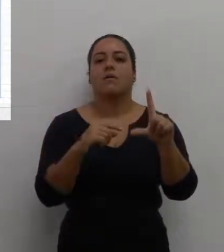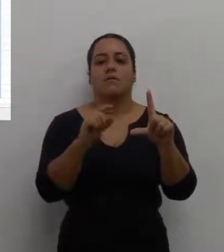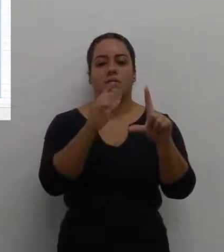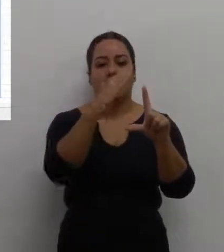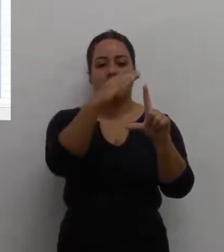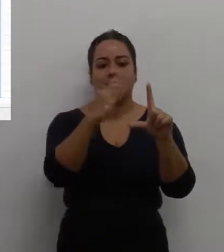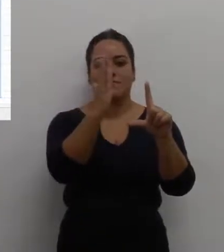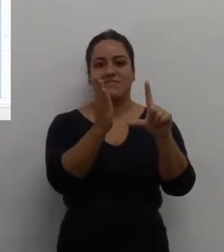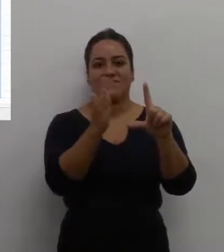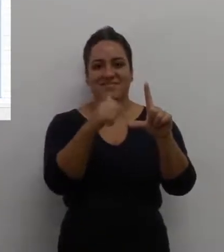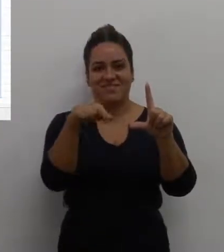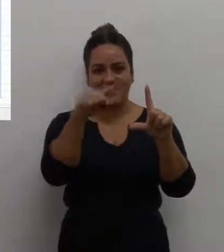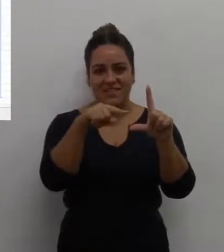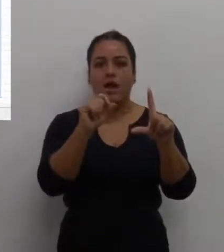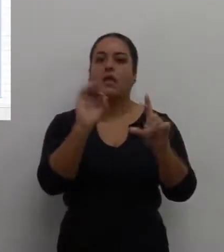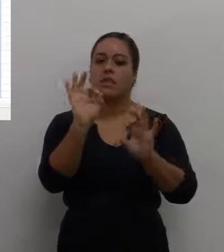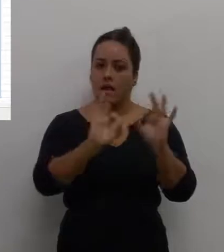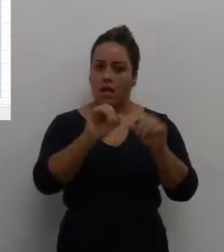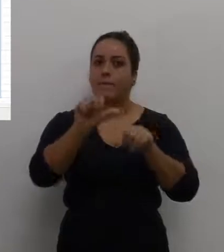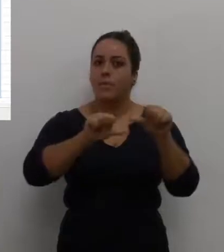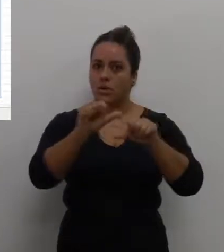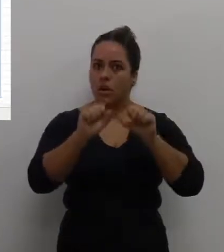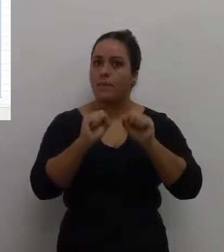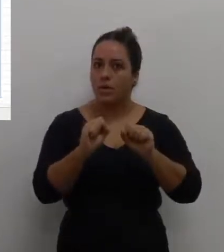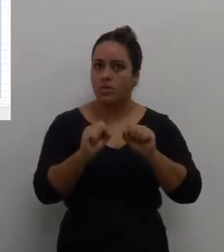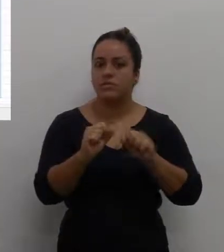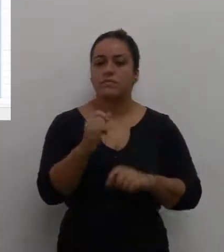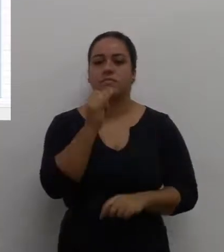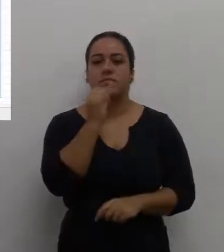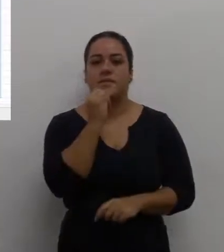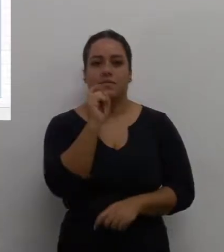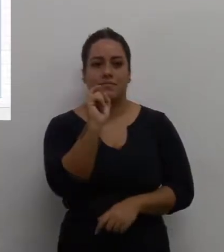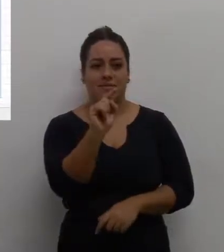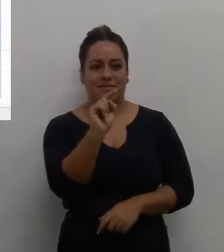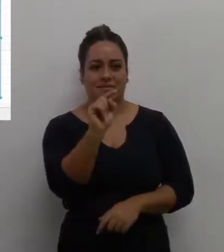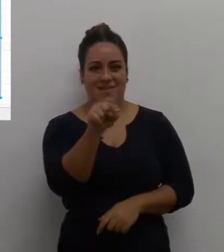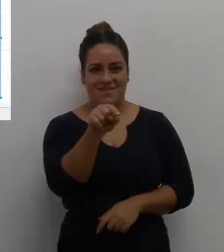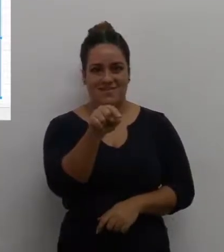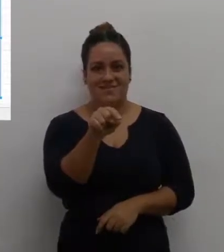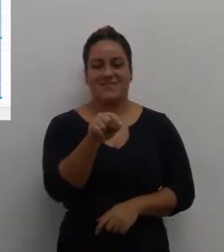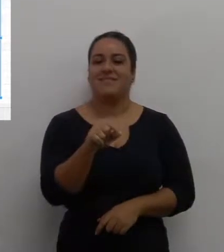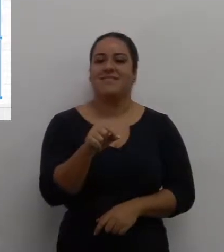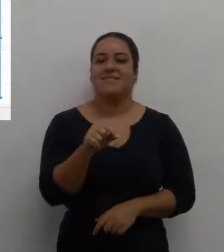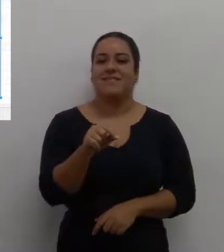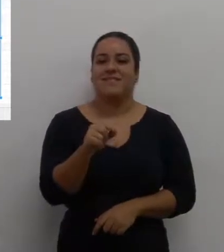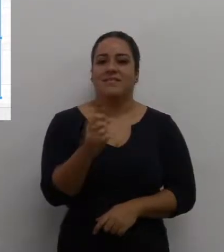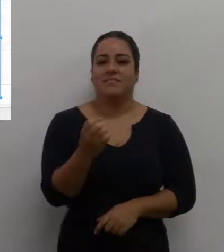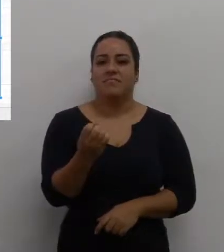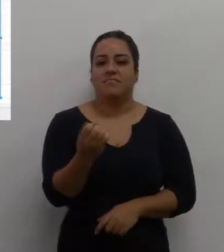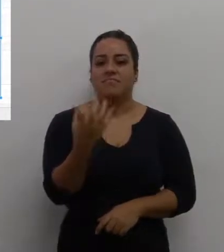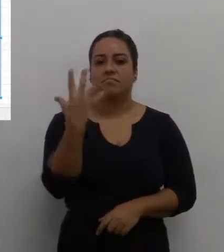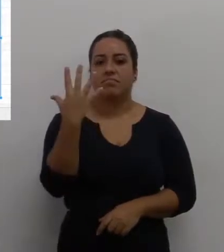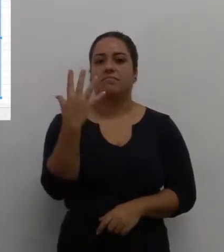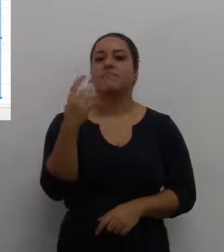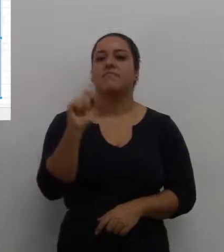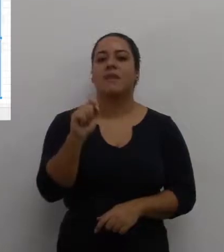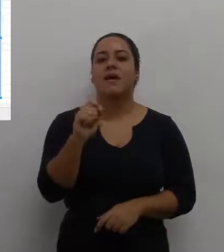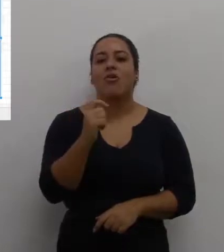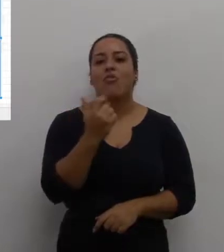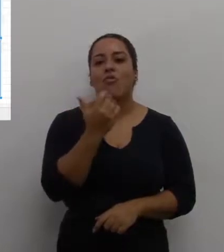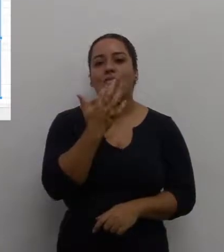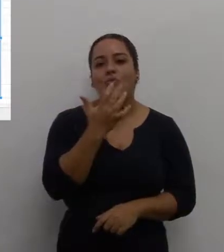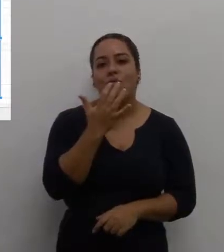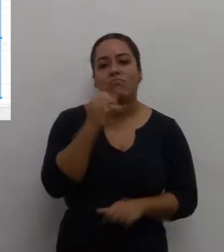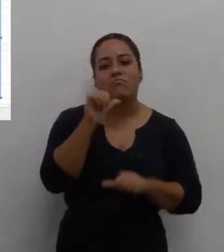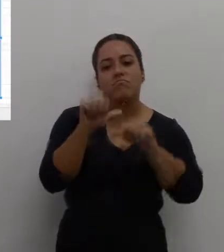rosca, elas são configuráveis também. Eu posso, por exemplo, dar dois cliques aqui, ó. Vai aparecer um pincel,